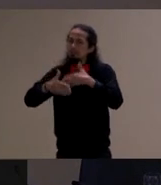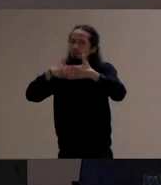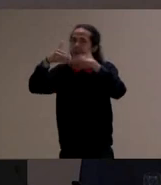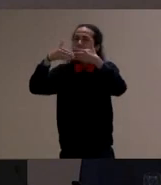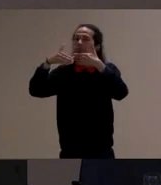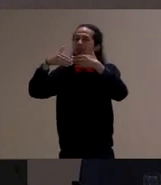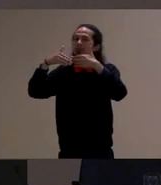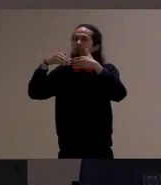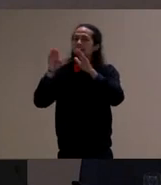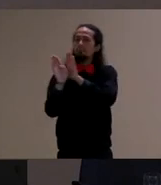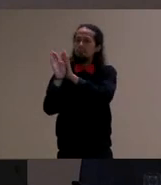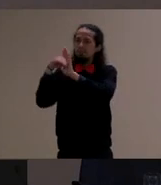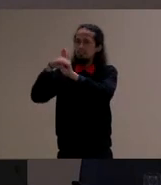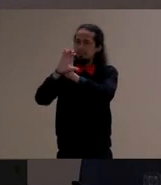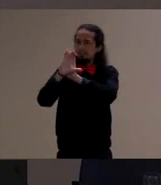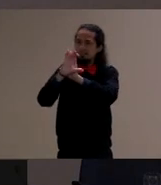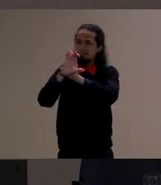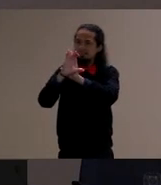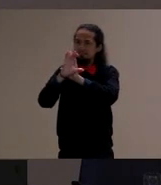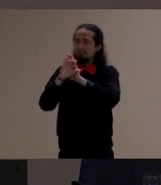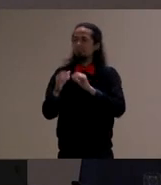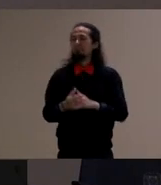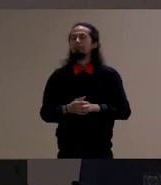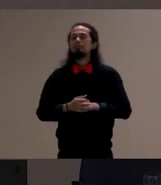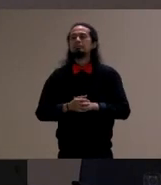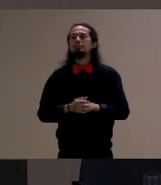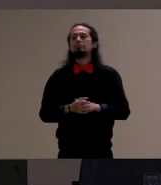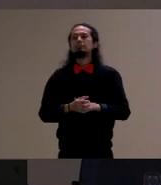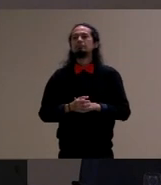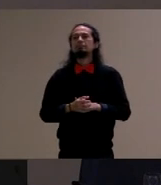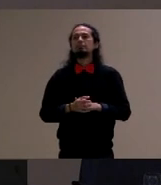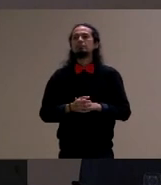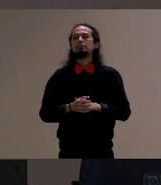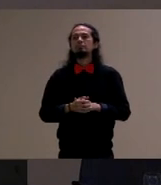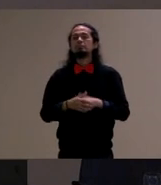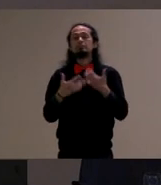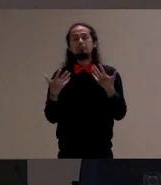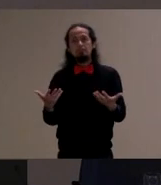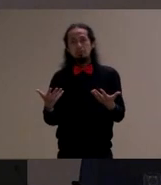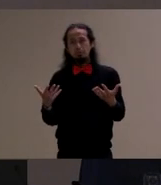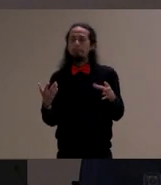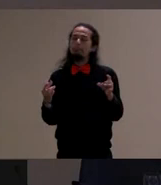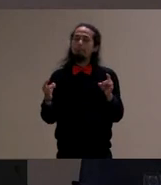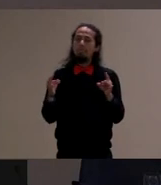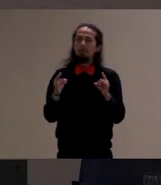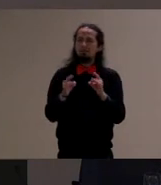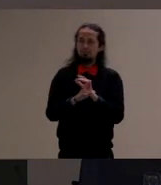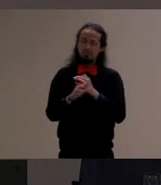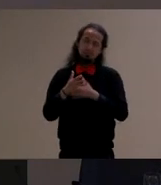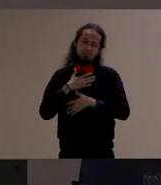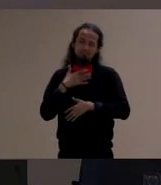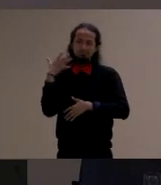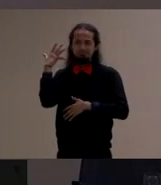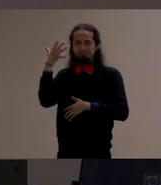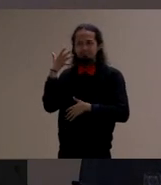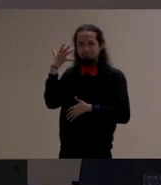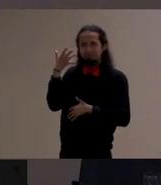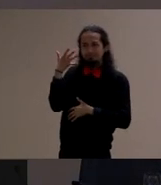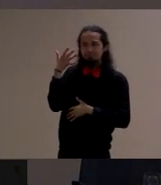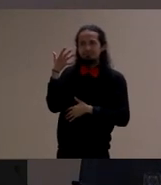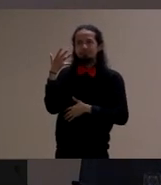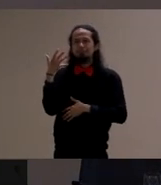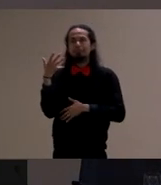da bncc então encerrando já né quase a minha fala